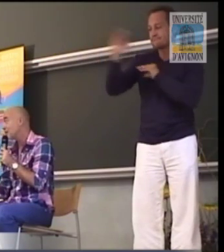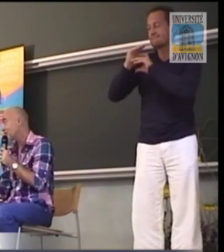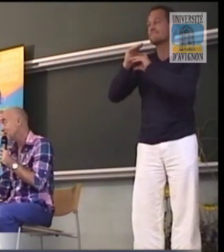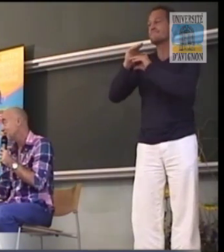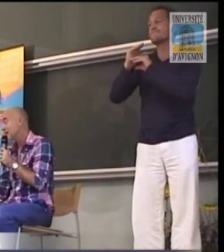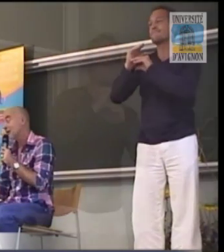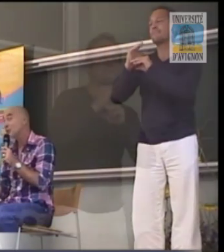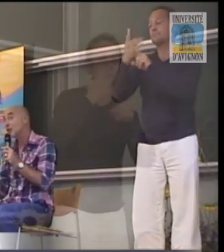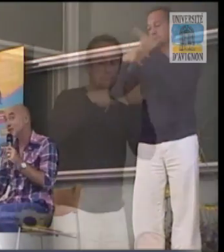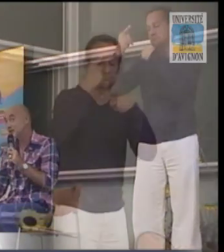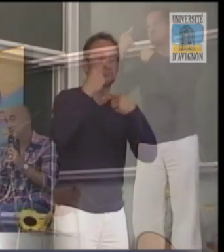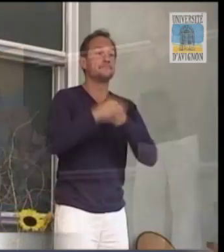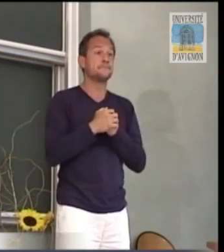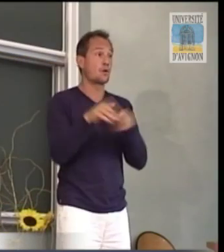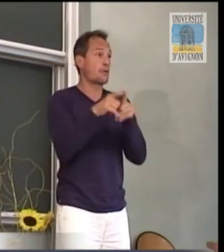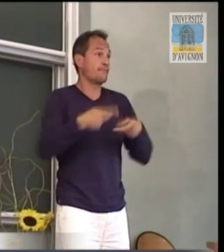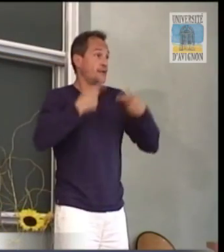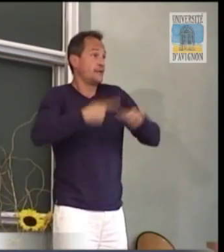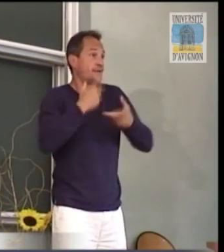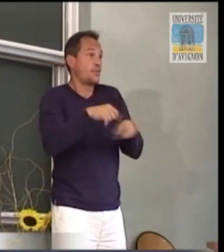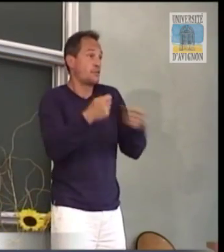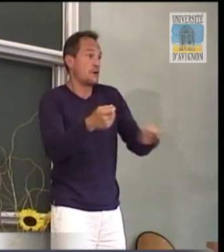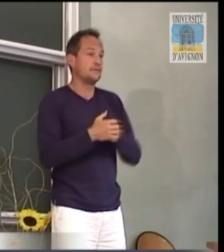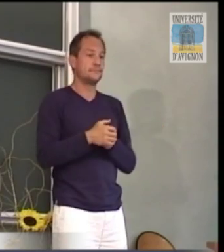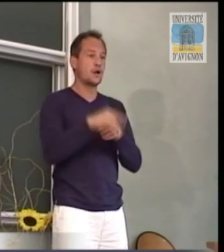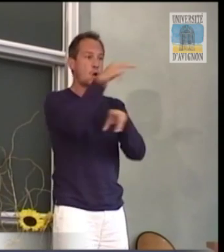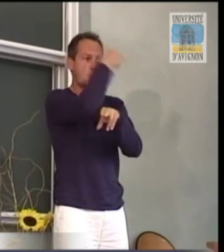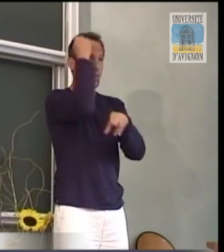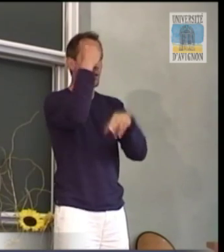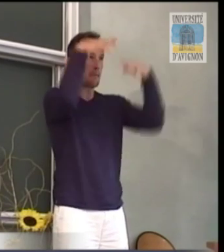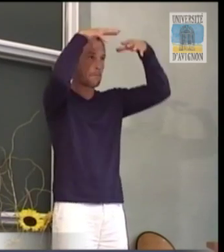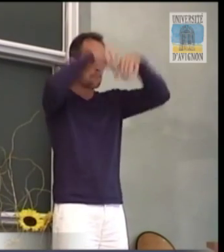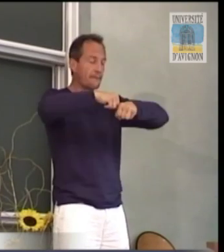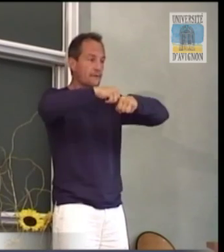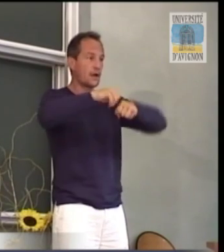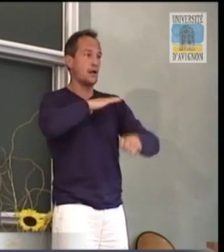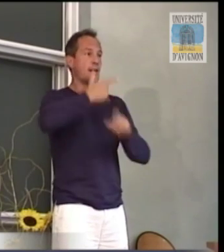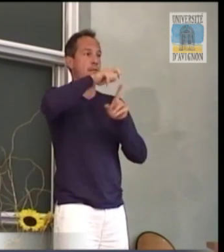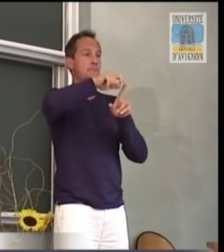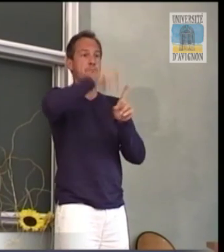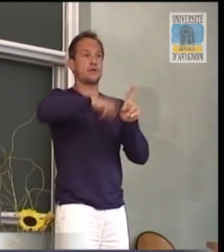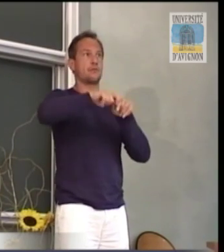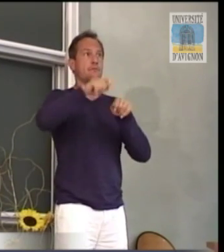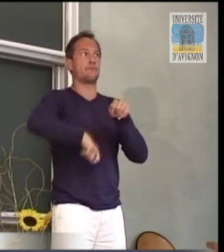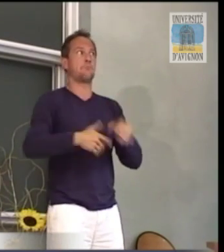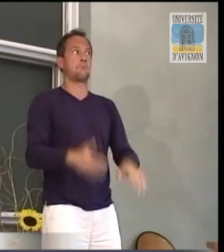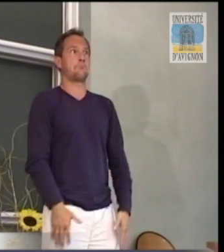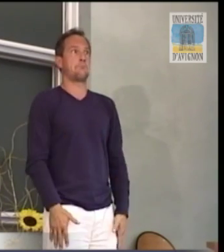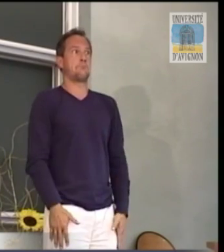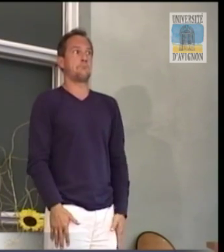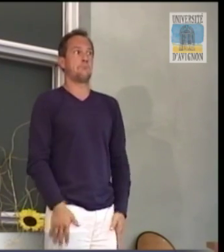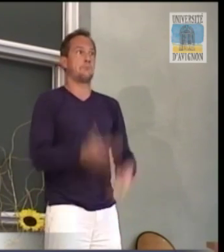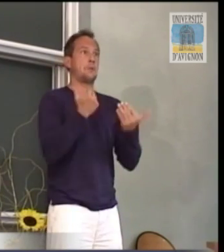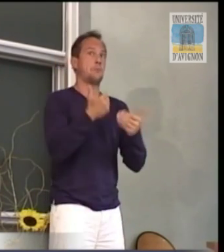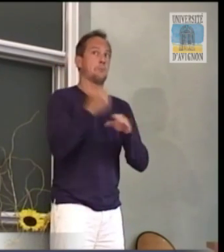noir est fait, comme dans la vie, il y a des gens qui ne bougent plus, qui attendent que quelque chose se passe. D'autres,